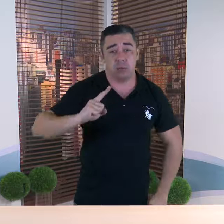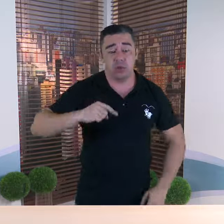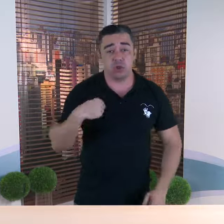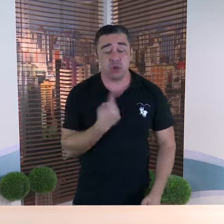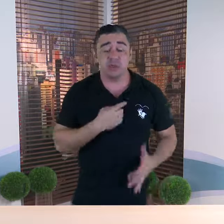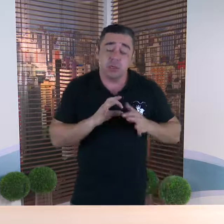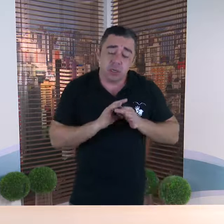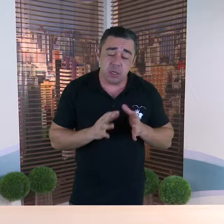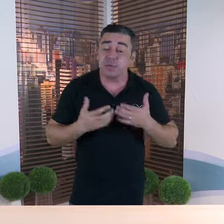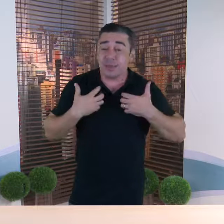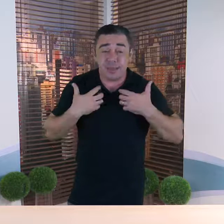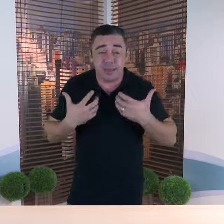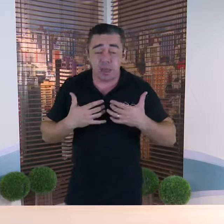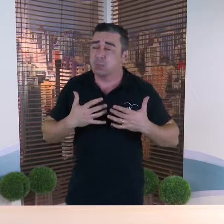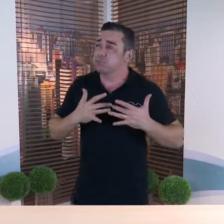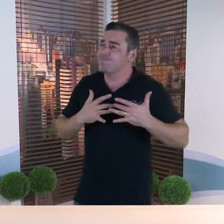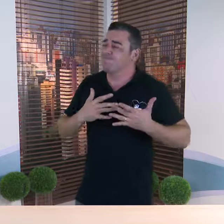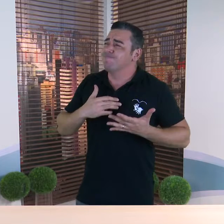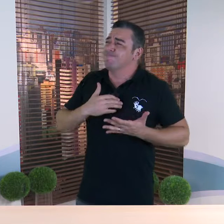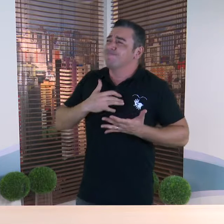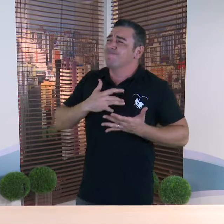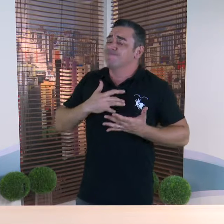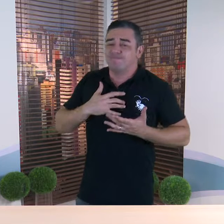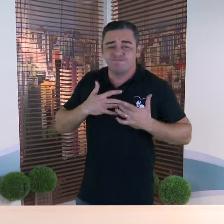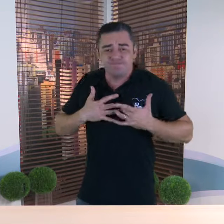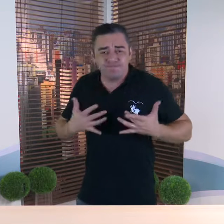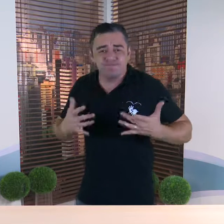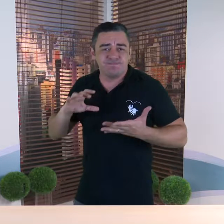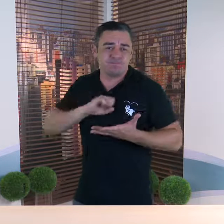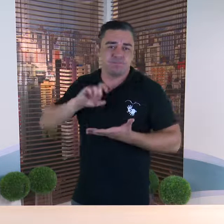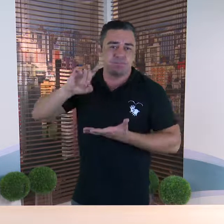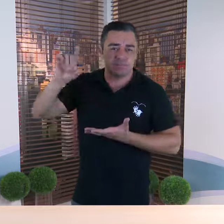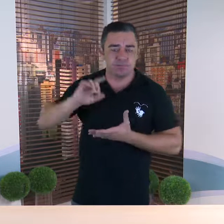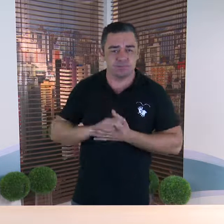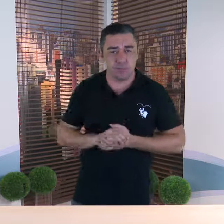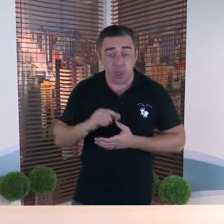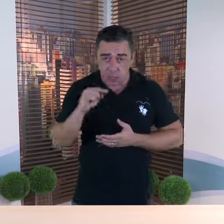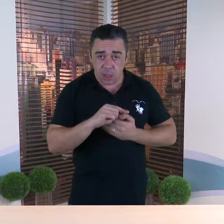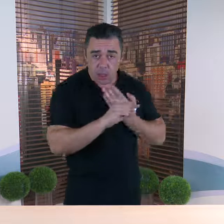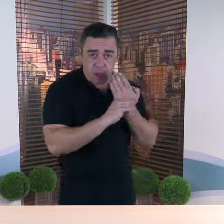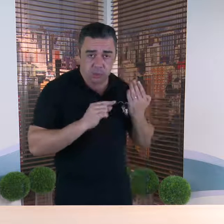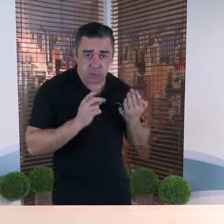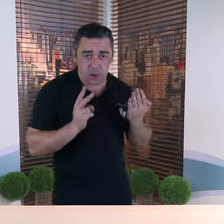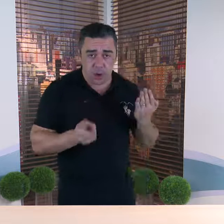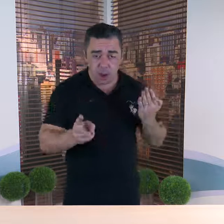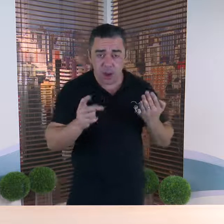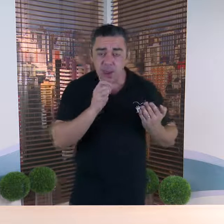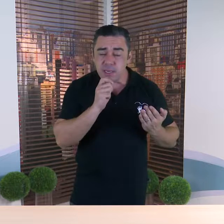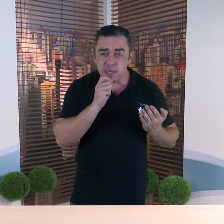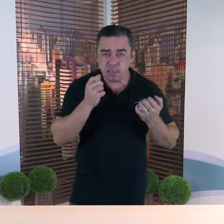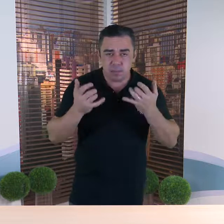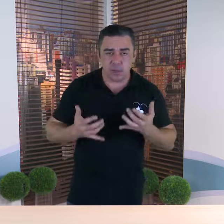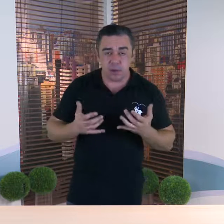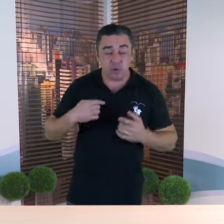é uma espécie de estupro. Ainda de acordo com Norman Geisler, assim como os